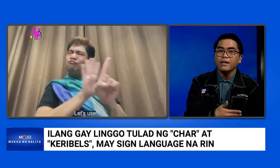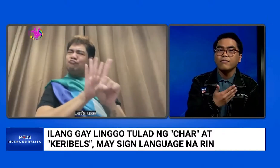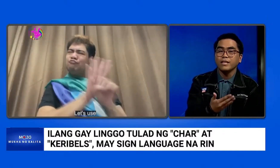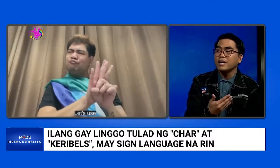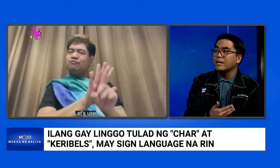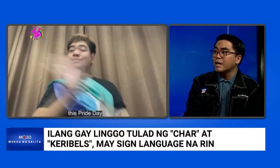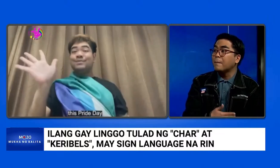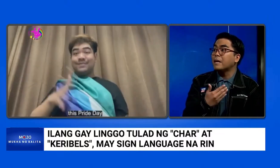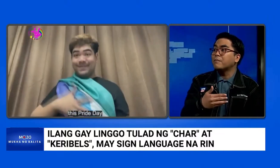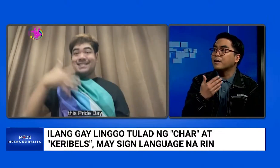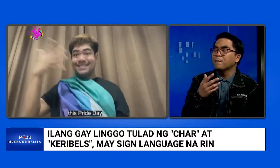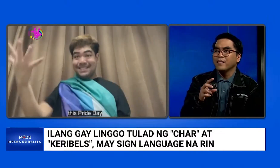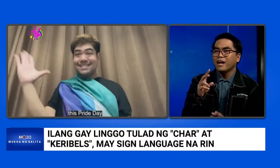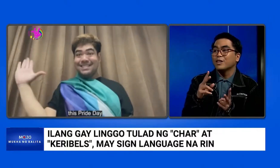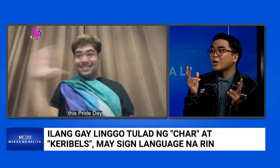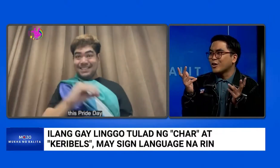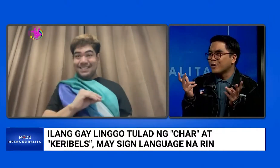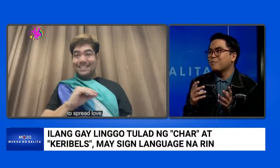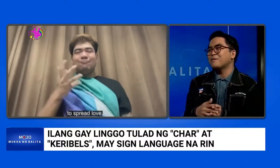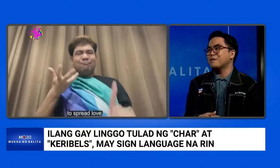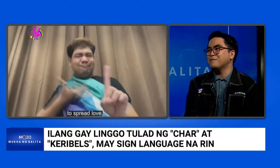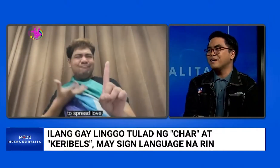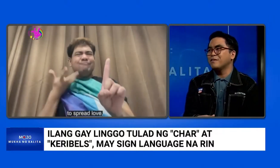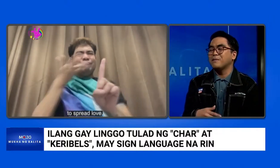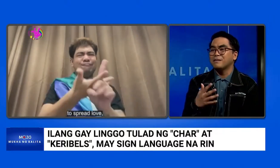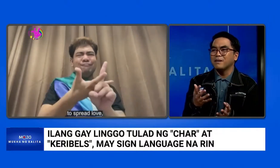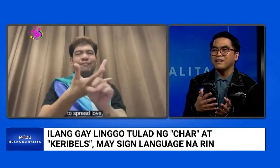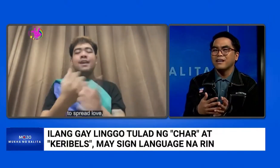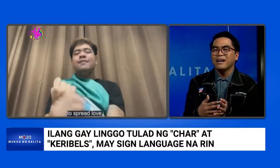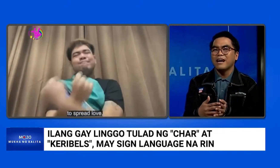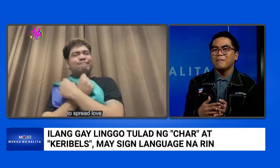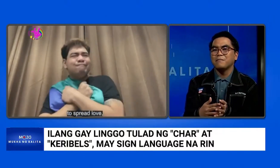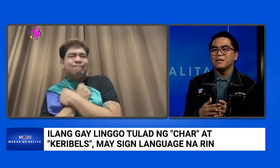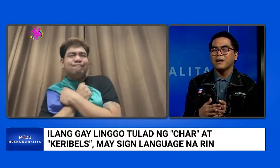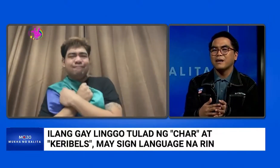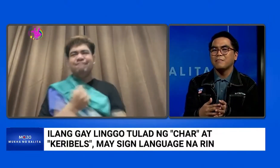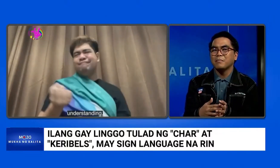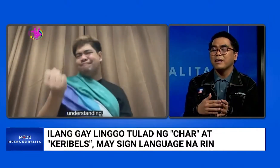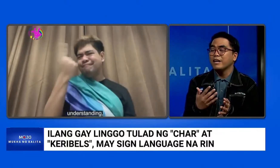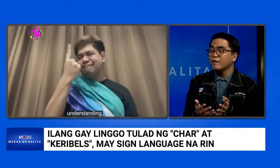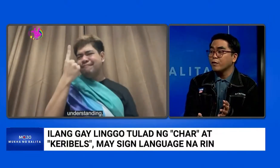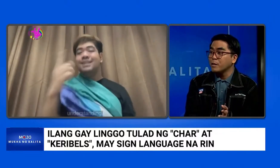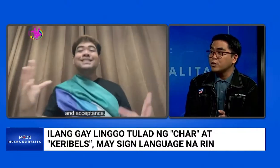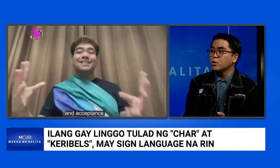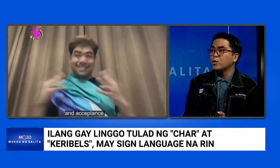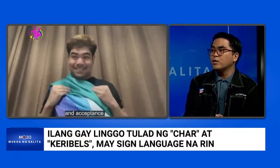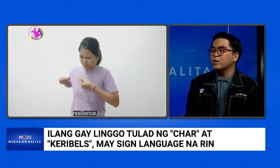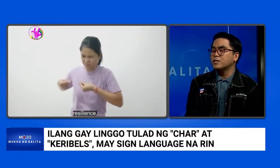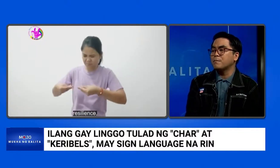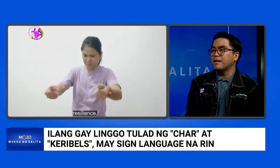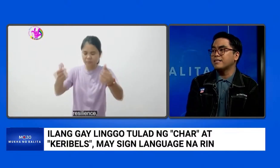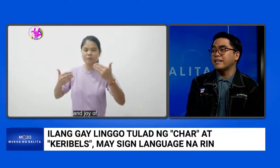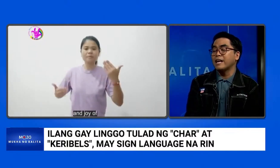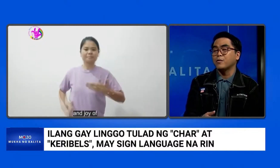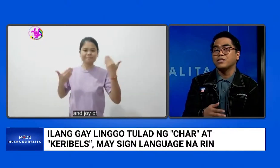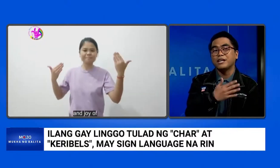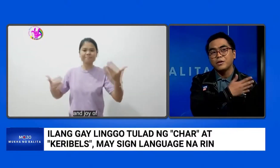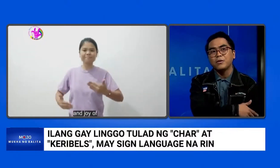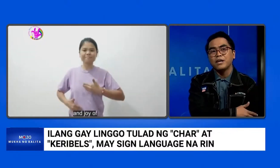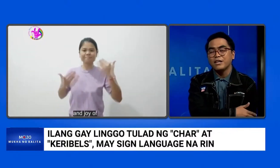nag-i-invite sa kanila para mag-talk, para ibigay yung magbigay ng information tungkol dito sa Becky Sign Language. Gaya nung